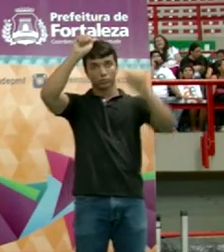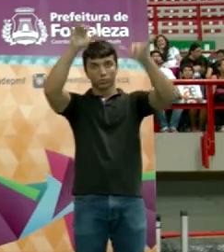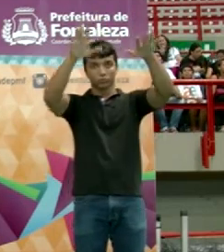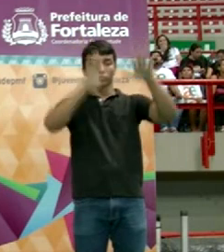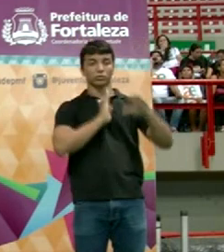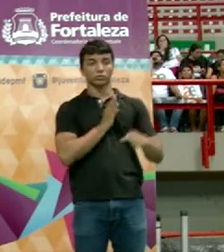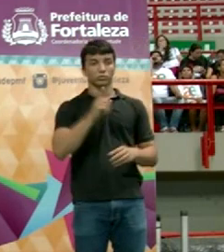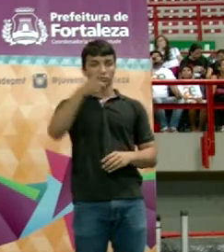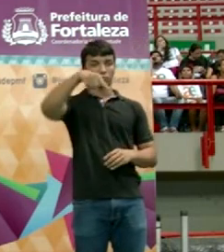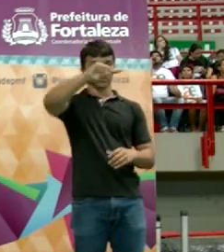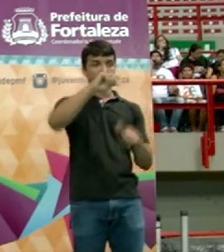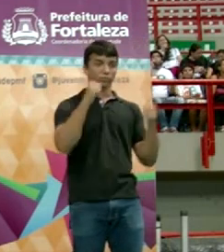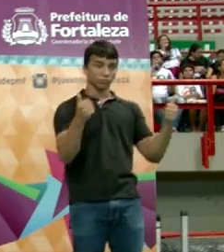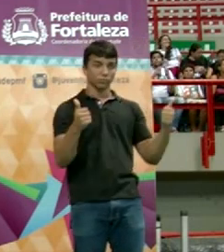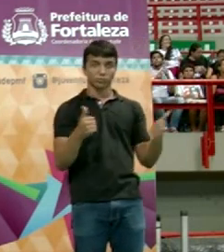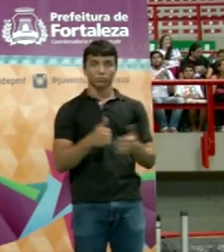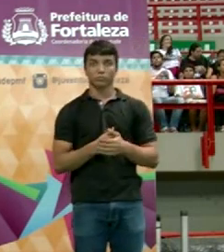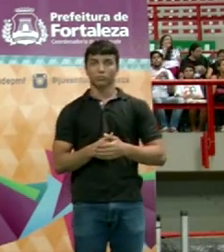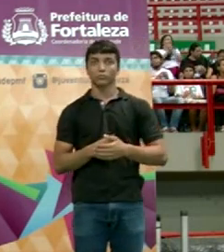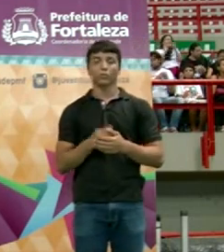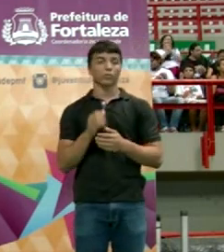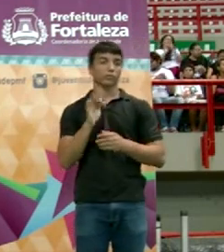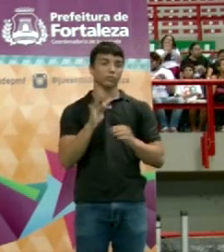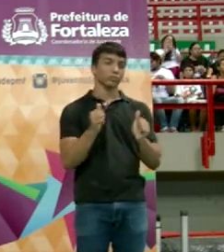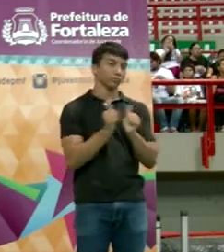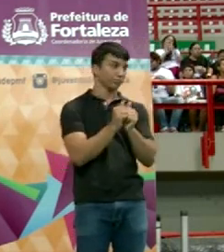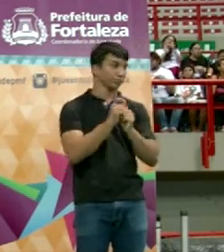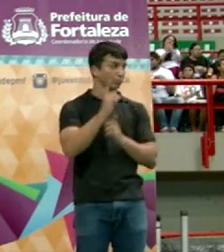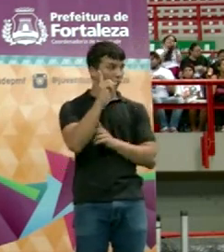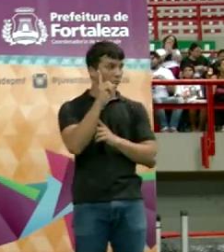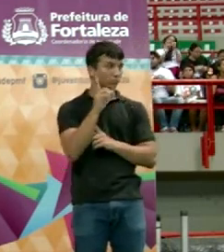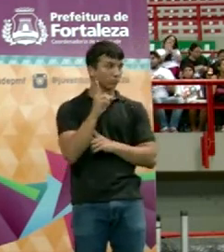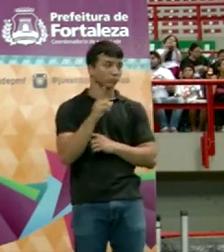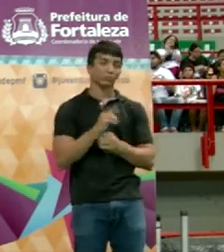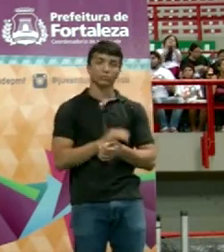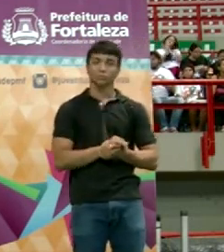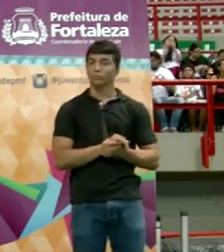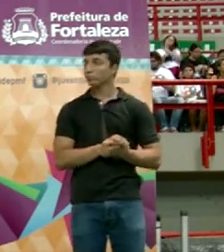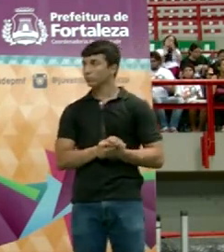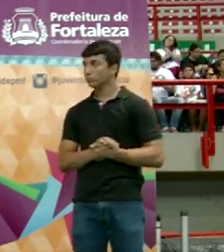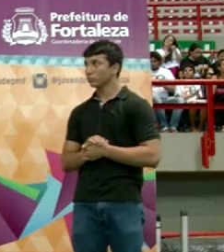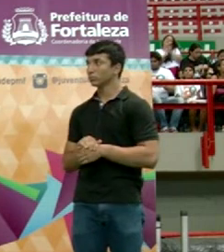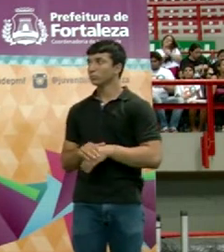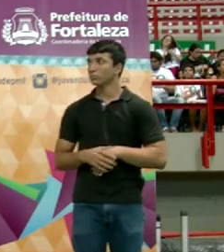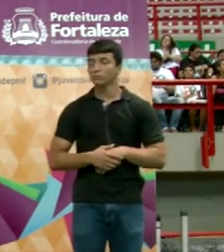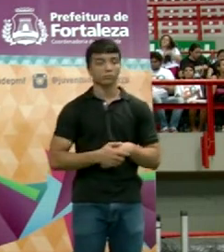o coração de cada um de vocês. Fiquem com Deus.